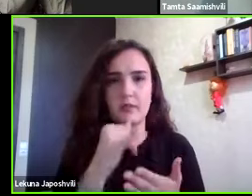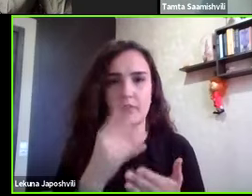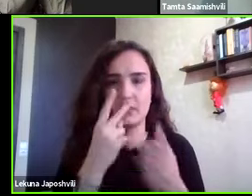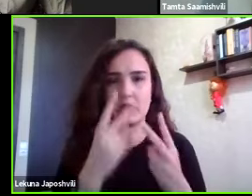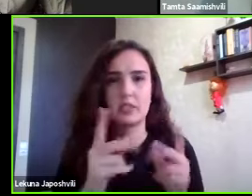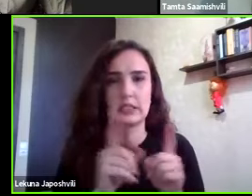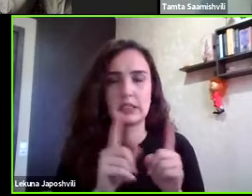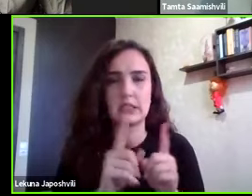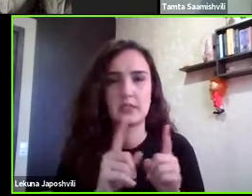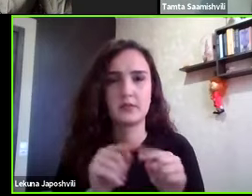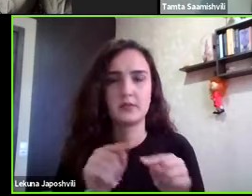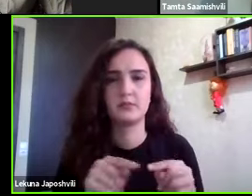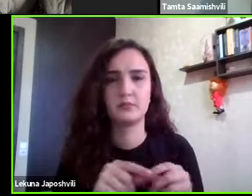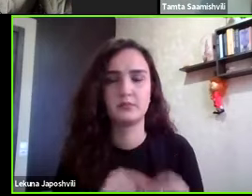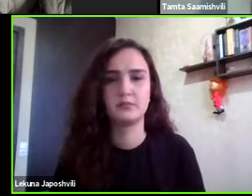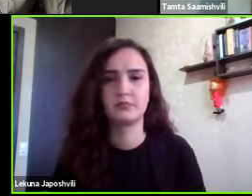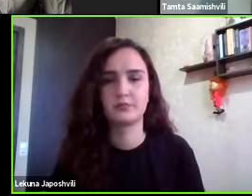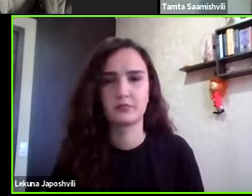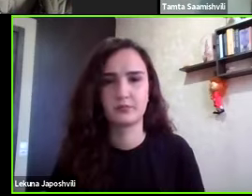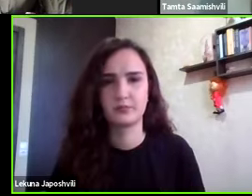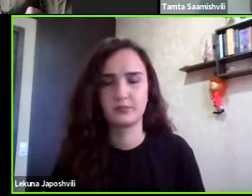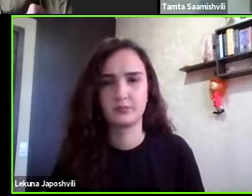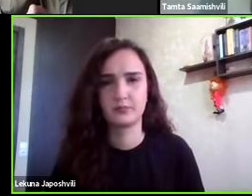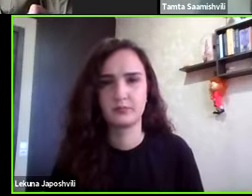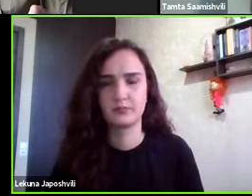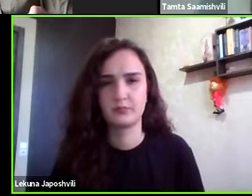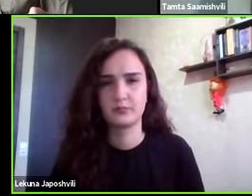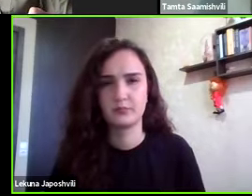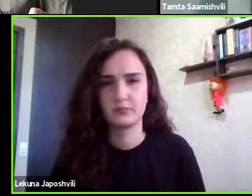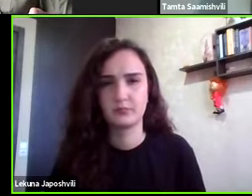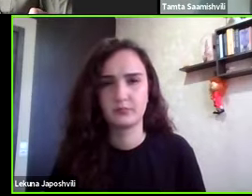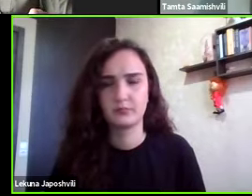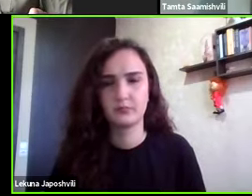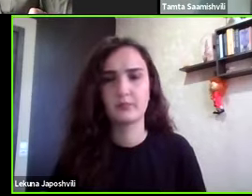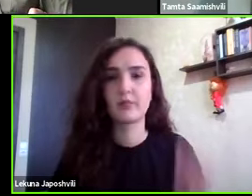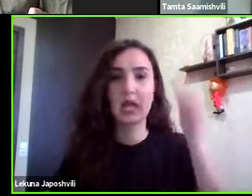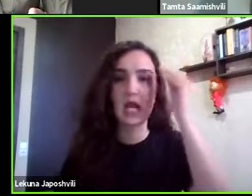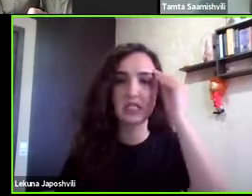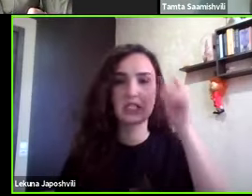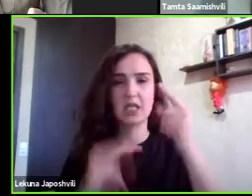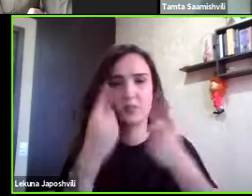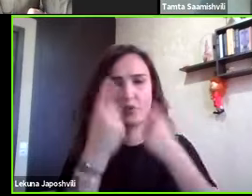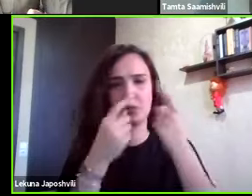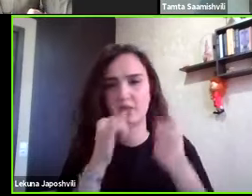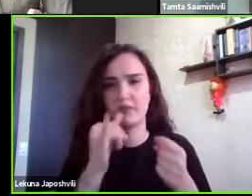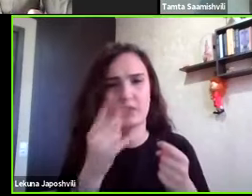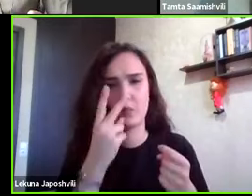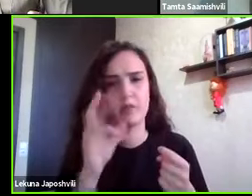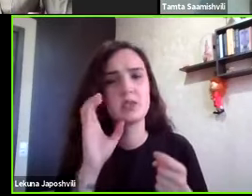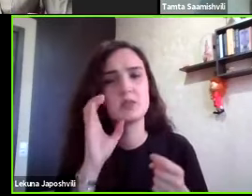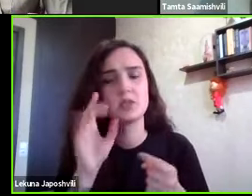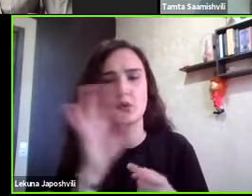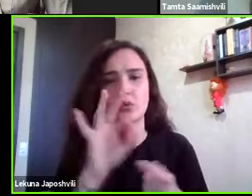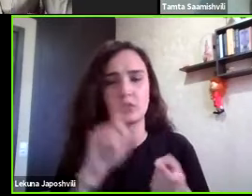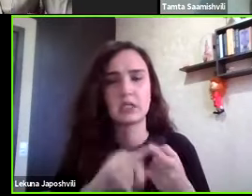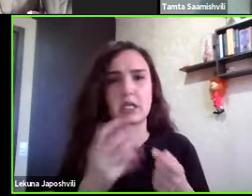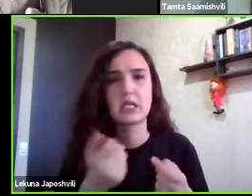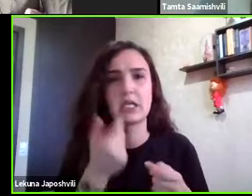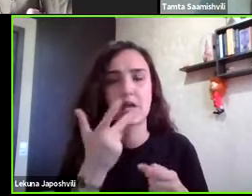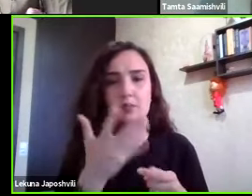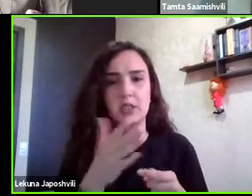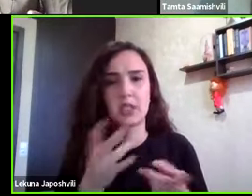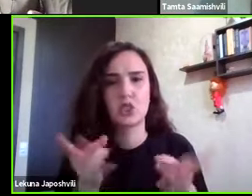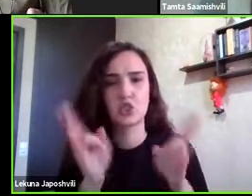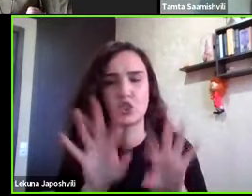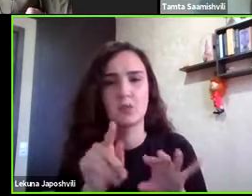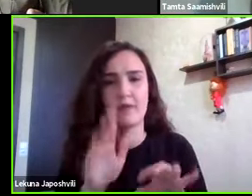ესეთი ერთმნიშვნელოვნად ჩამოყალიბებული აზრი და ინფორმაცია იმასთან დაკავშირებით, რამდენხანს